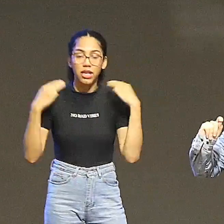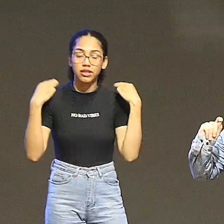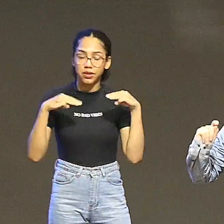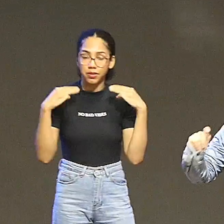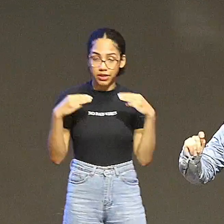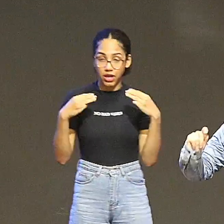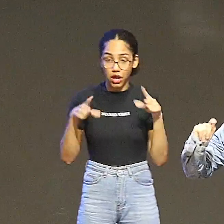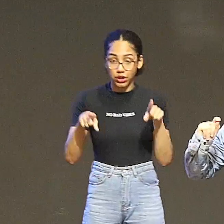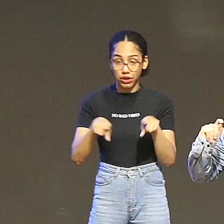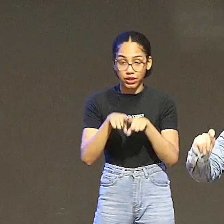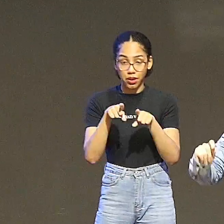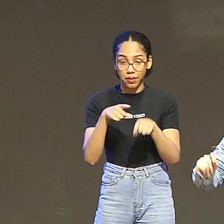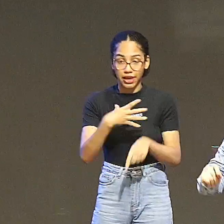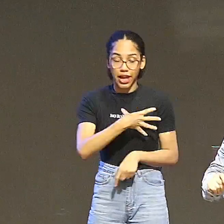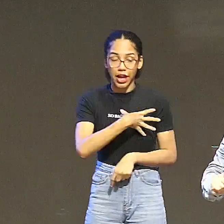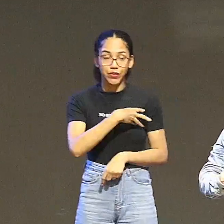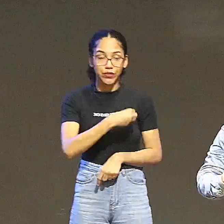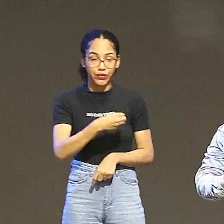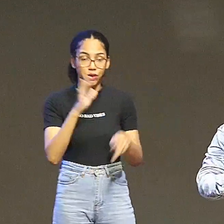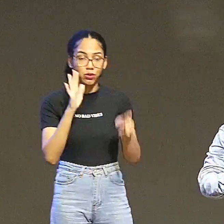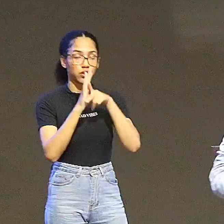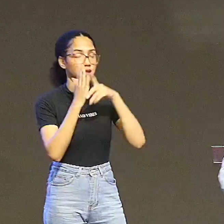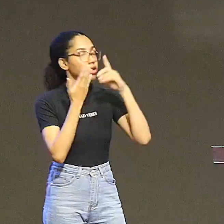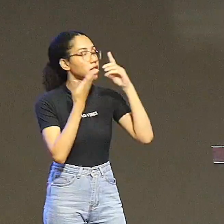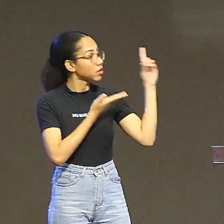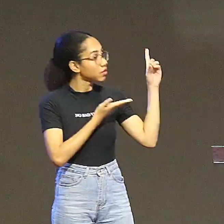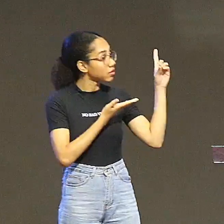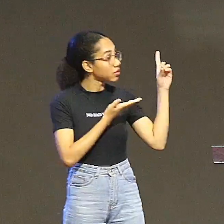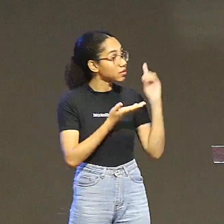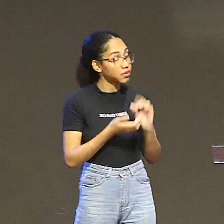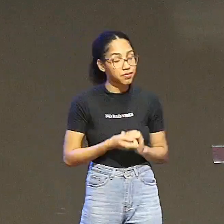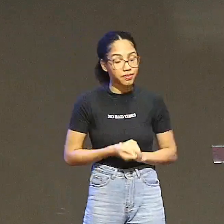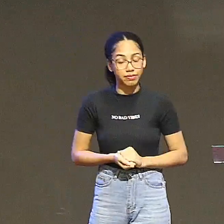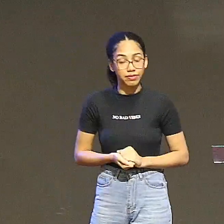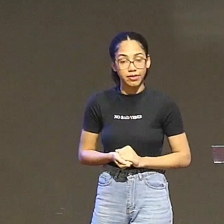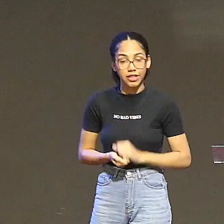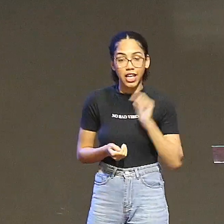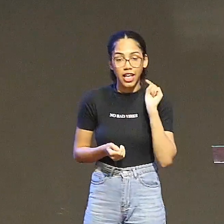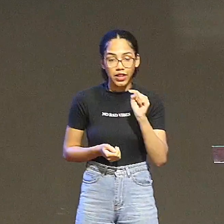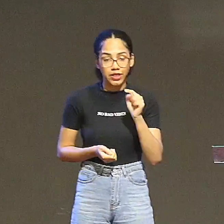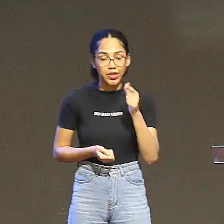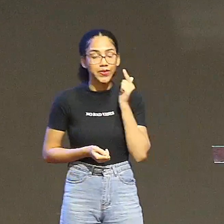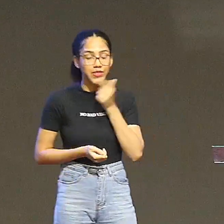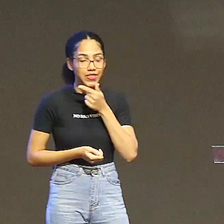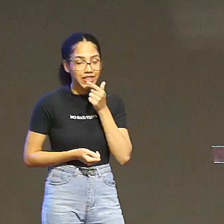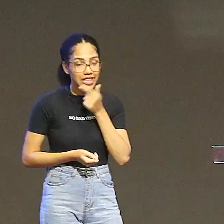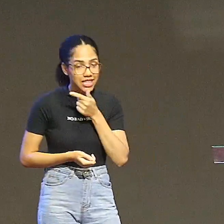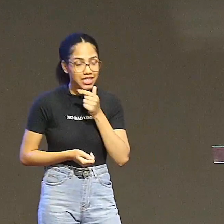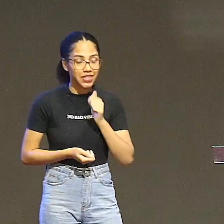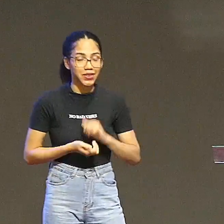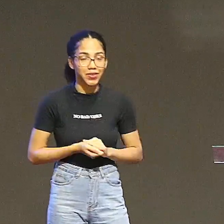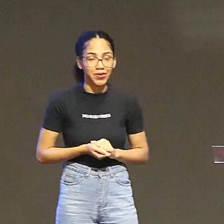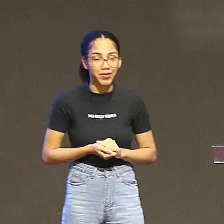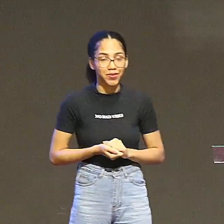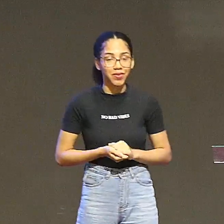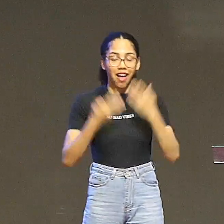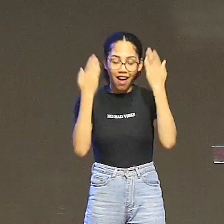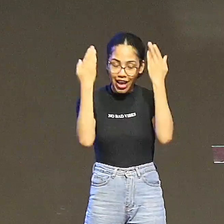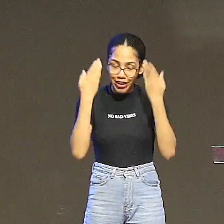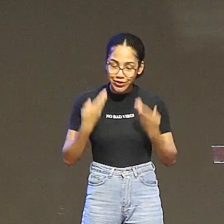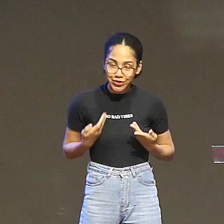você filho de Deus eu quero que nessa noite você dê um sorrisinho de canto de boca e fale por dentro de fato